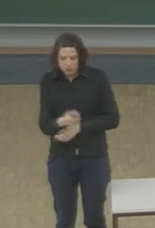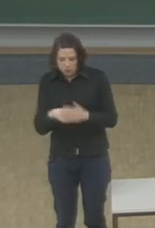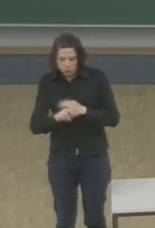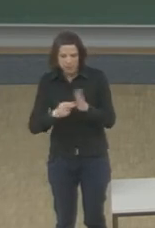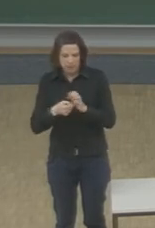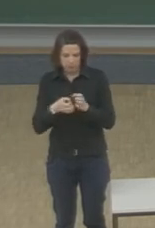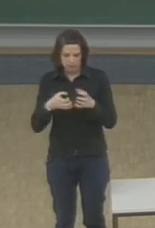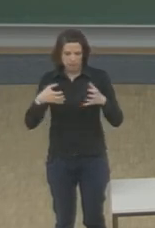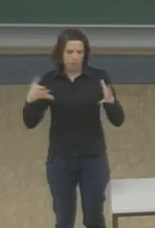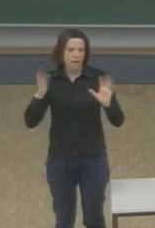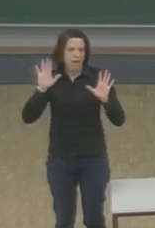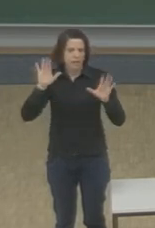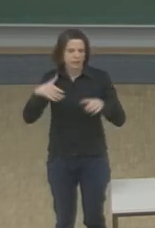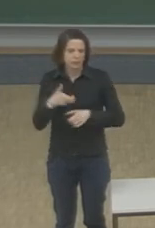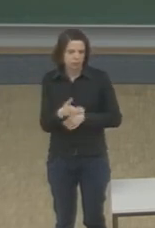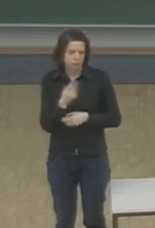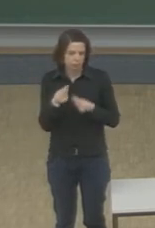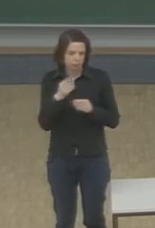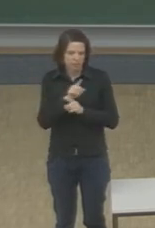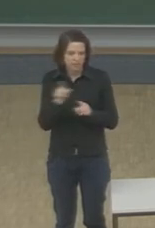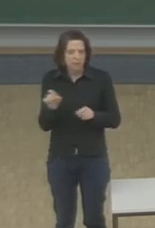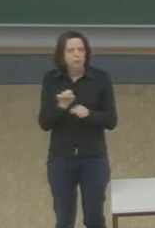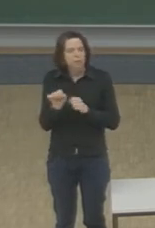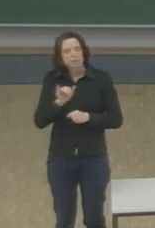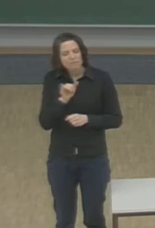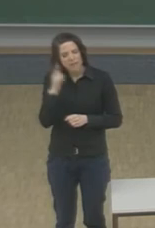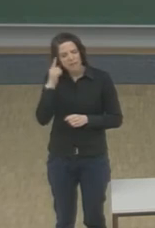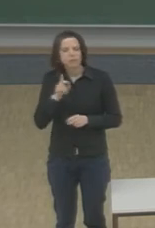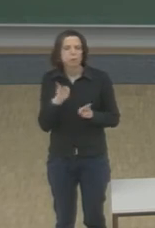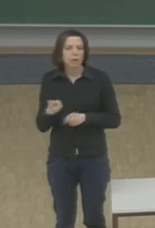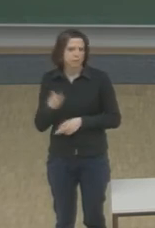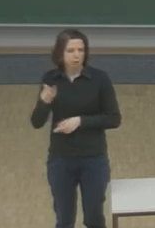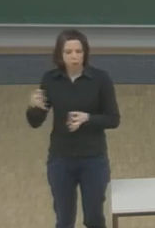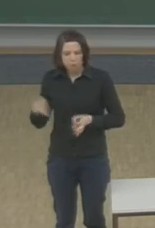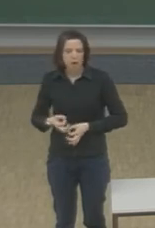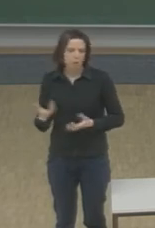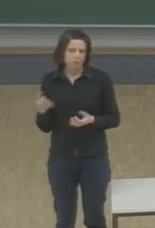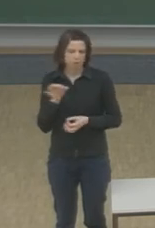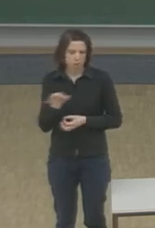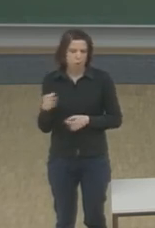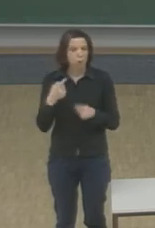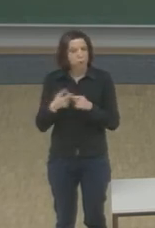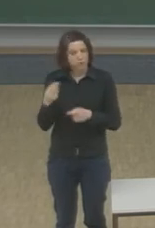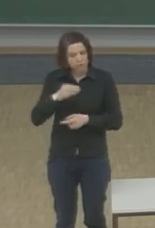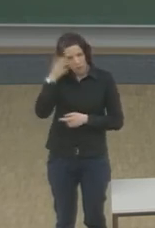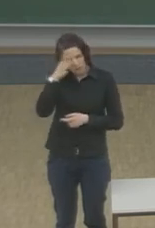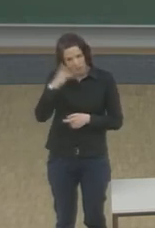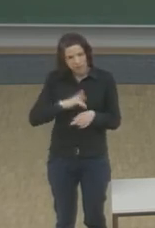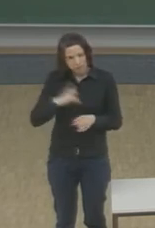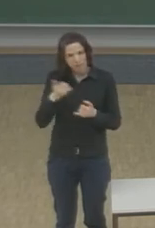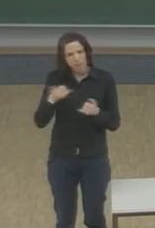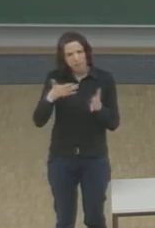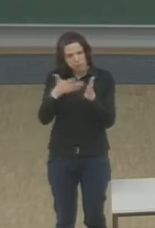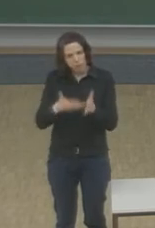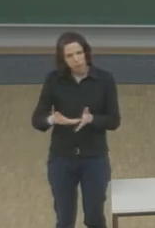alle Menschen und Bürger erarbeiten? Und inwiefern ist zur Kontrolle der Expertinnen und Experten